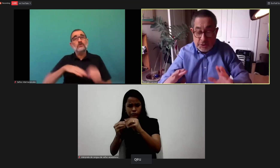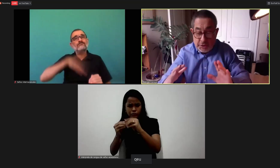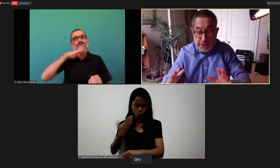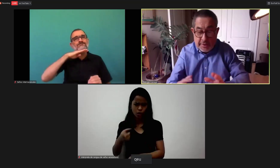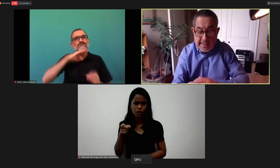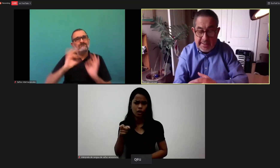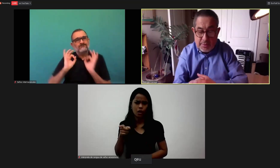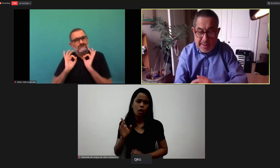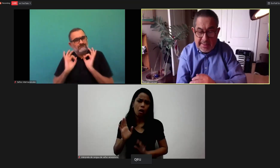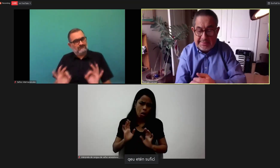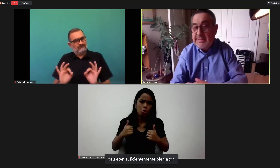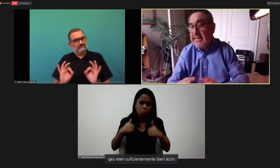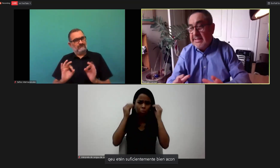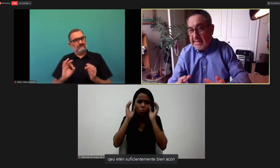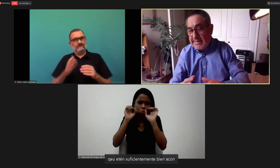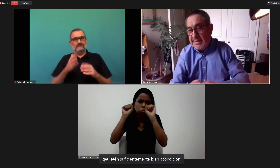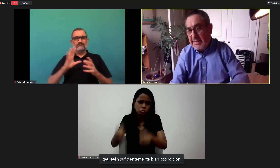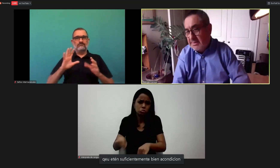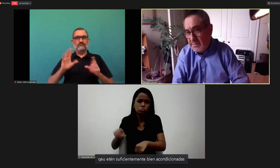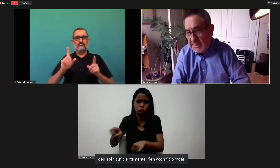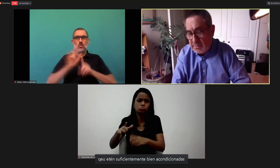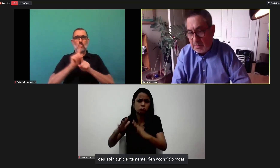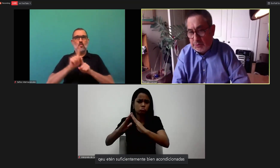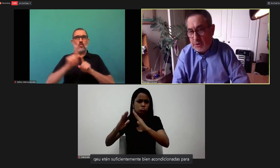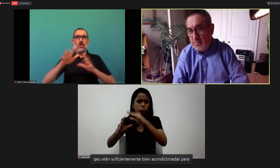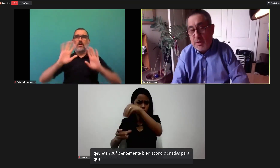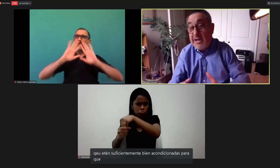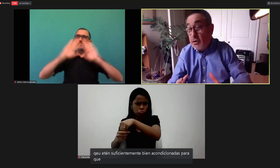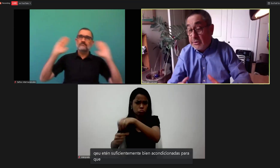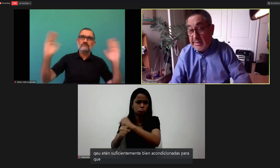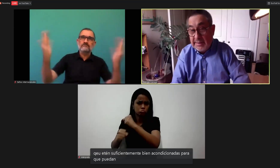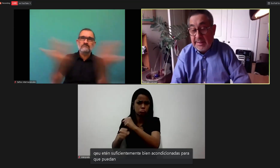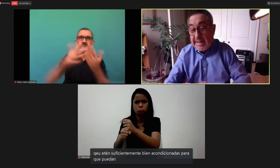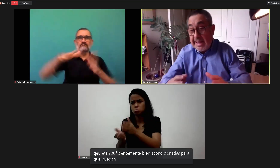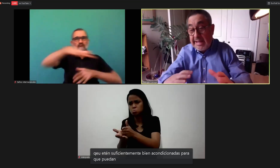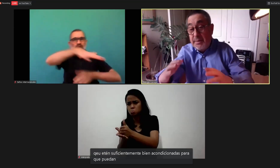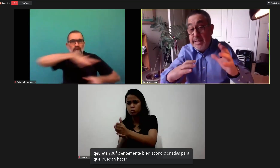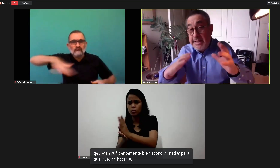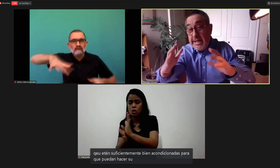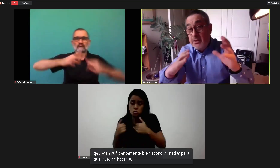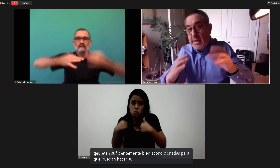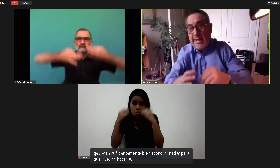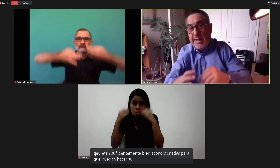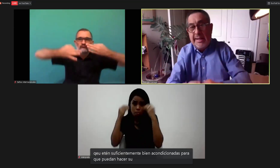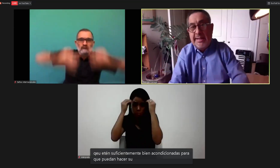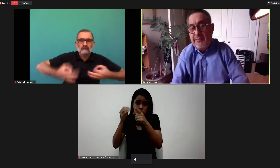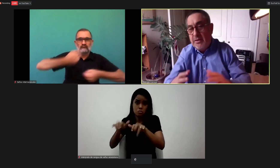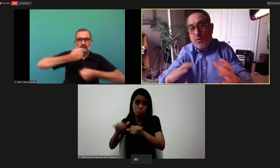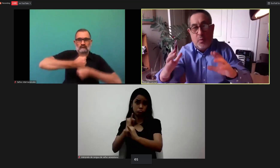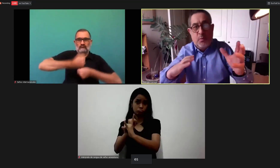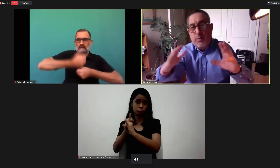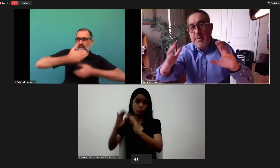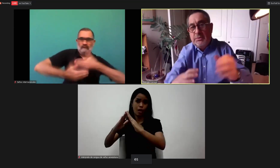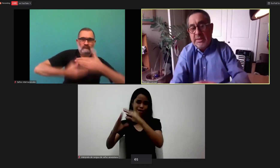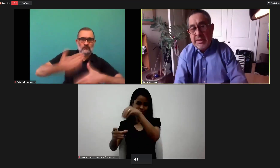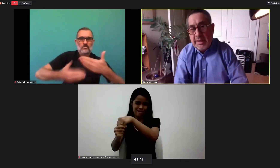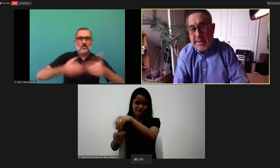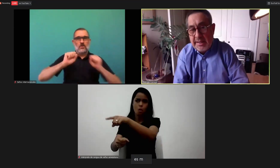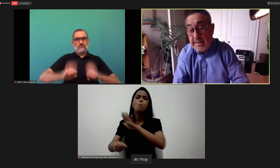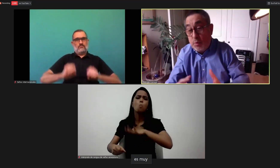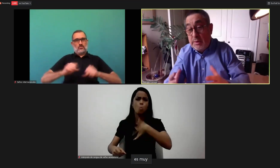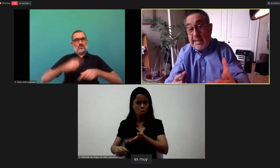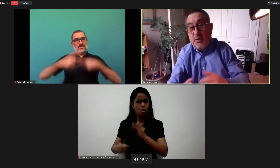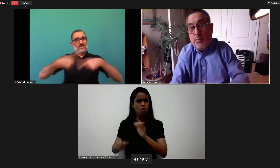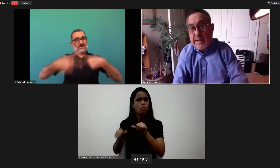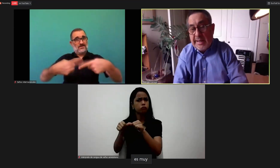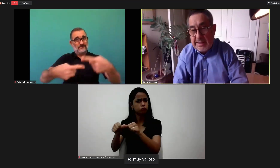Entonces, bueno, yo creo que igual es interesante, eso es una opción muy valiosa, que hay que ir midiéndola, hay que ir viendo cómo nos podemos